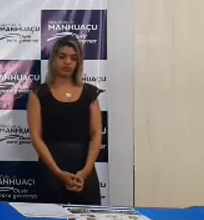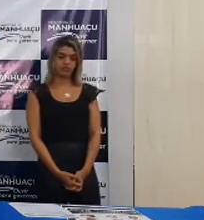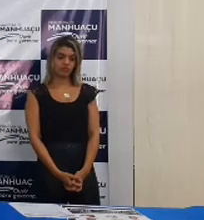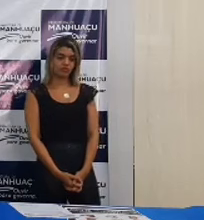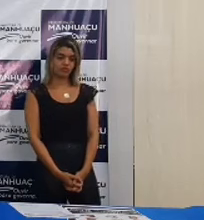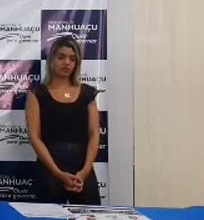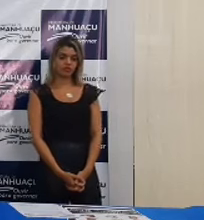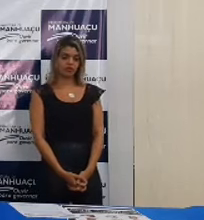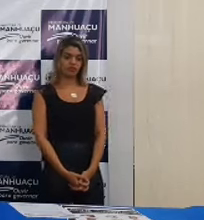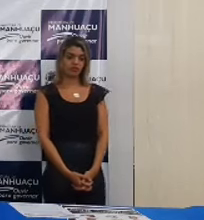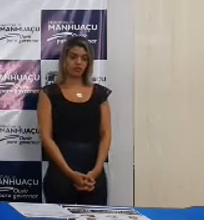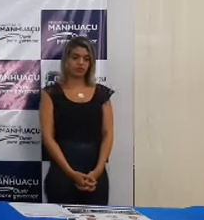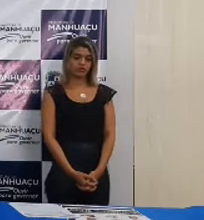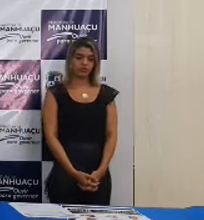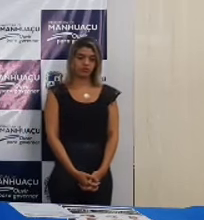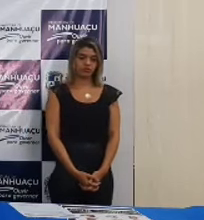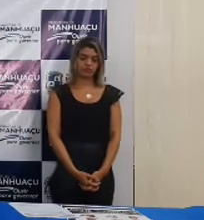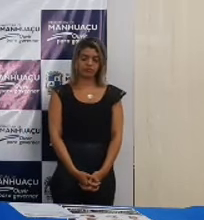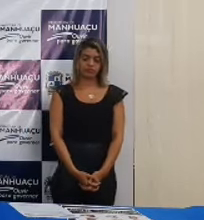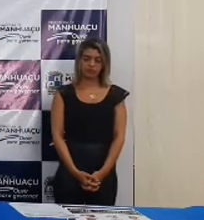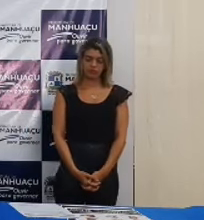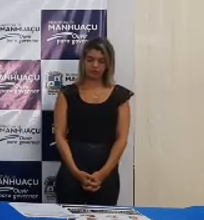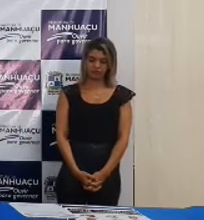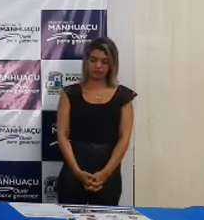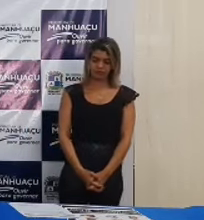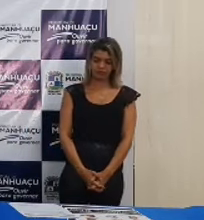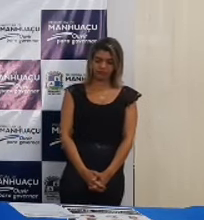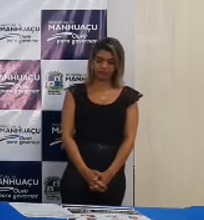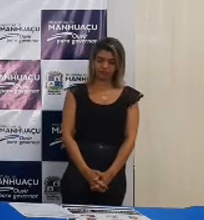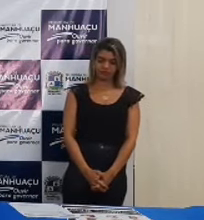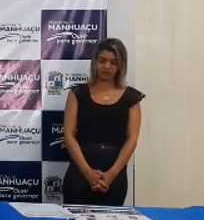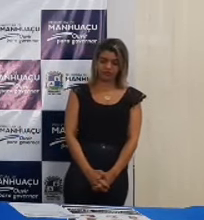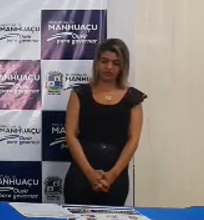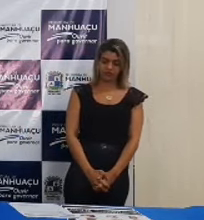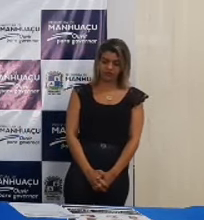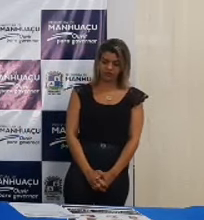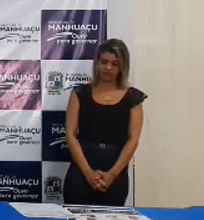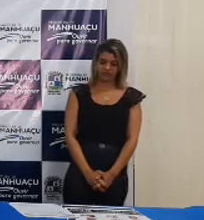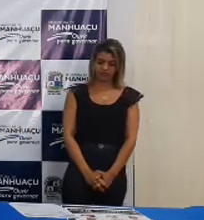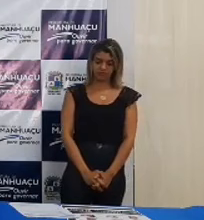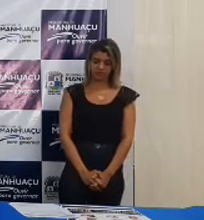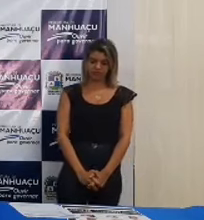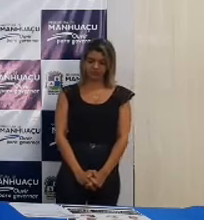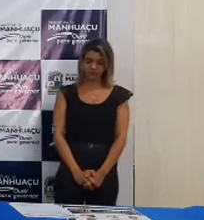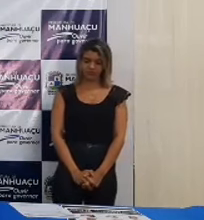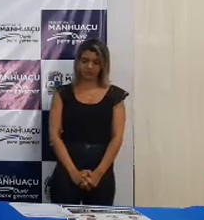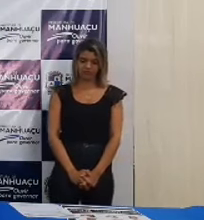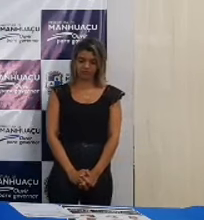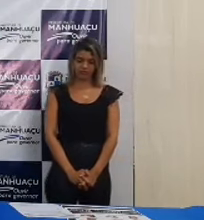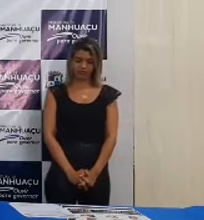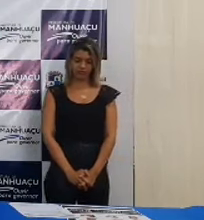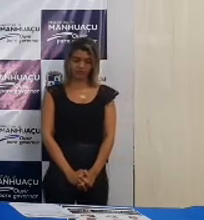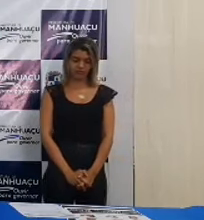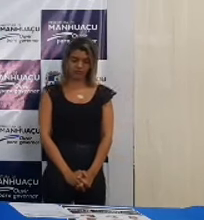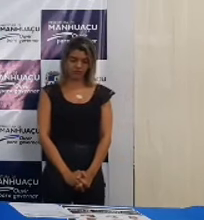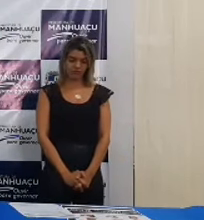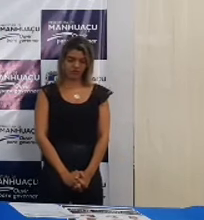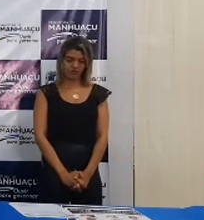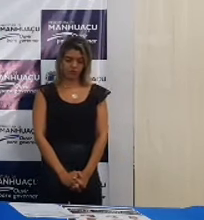Vamos lembrar que de uma campanha que foi feita e teve a participação total da população. Foi um exemplo